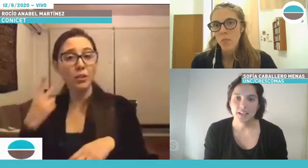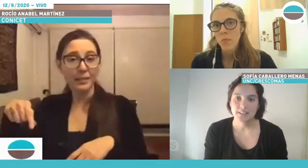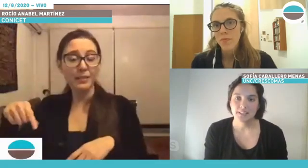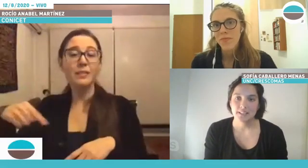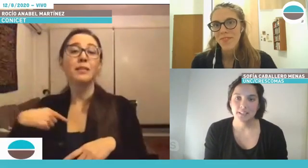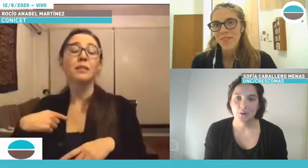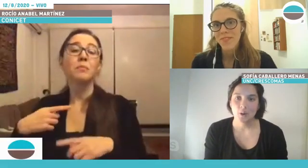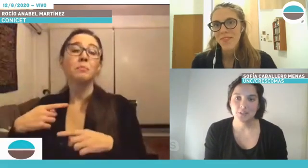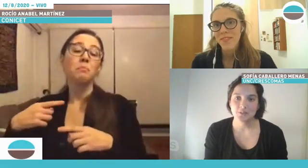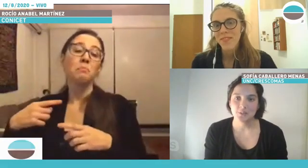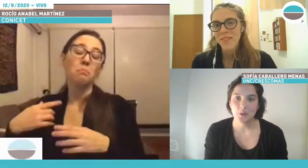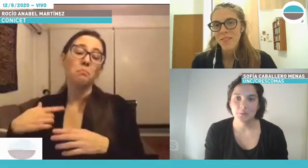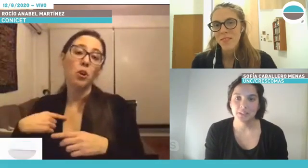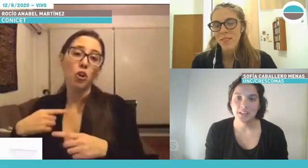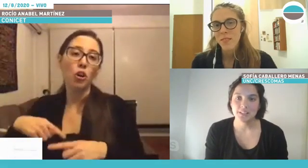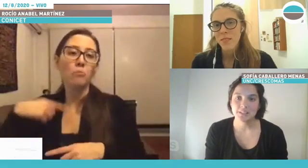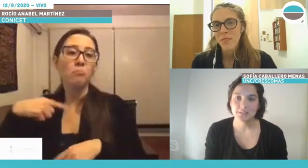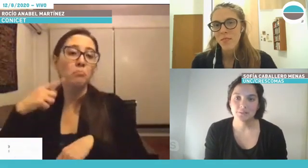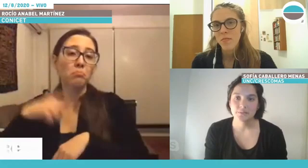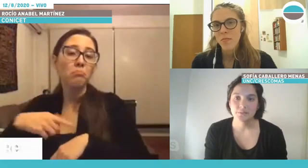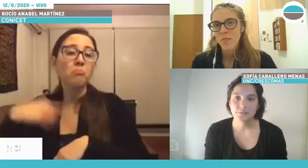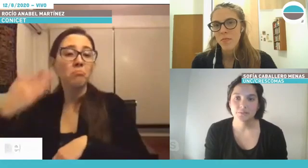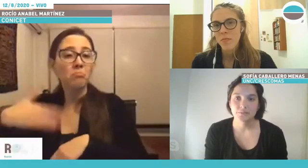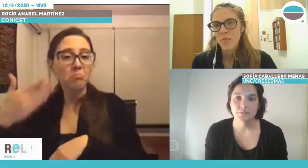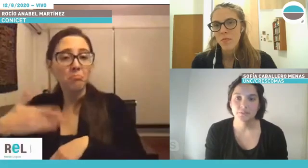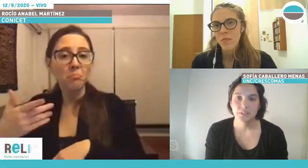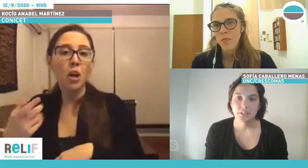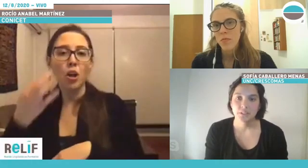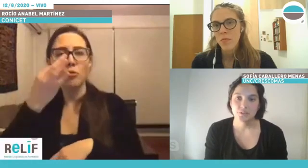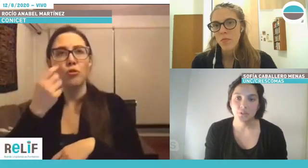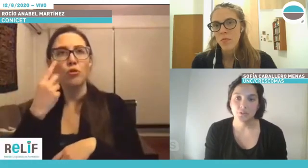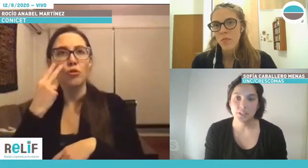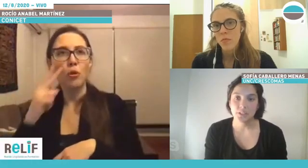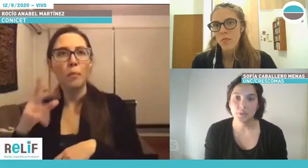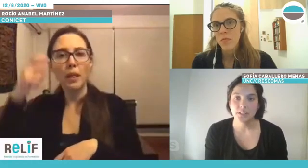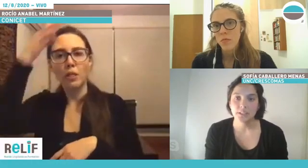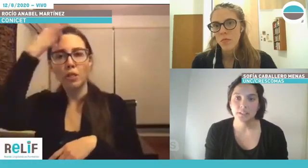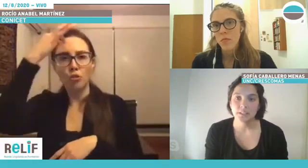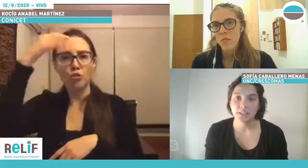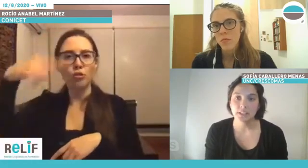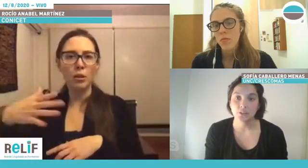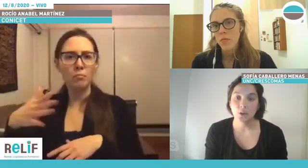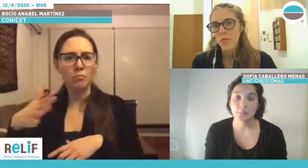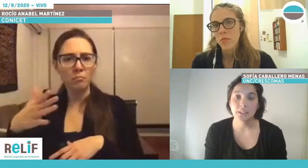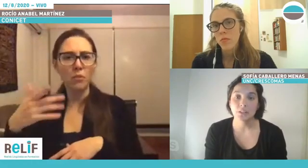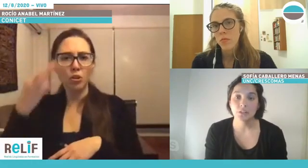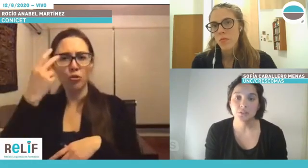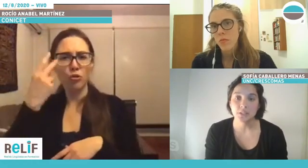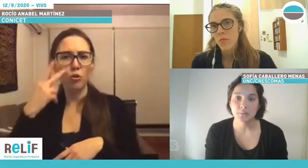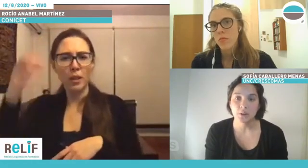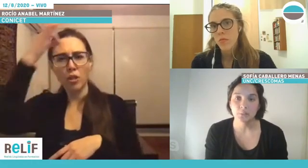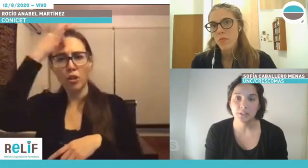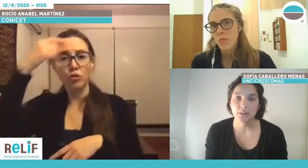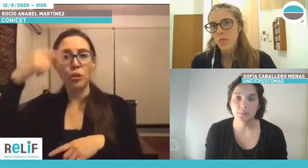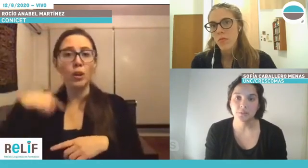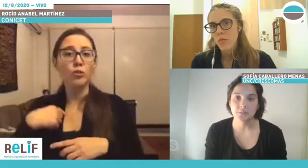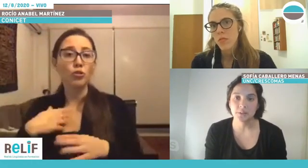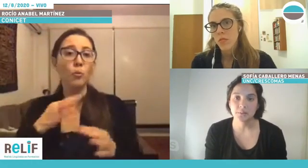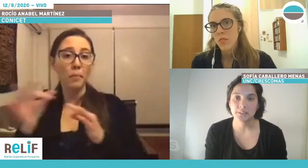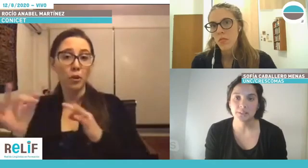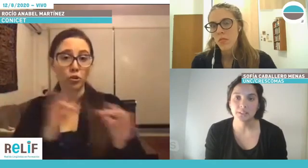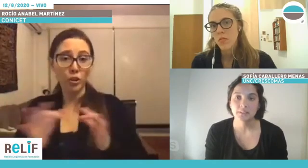Gracias a ese comienzo en 2010, yo continué y en 2012, más o